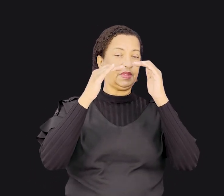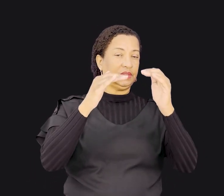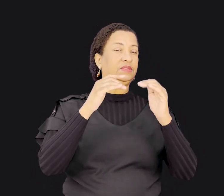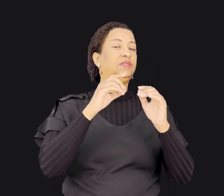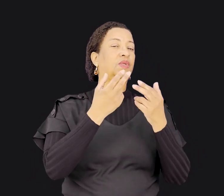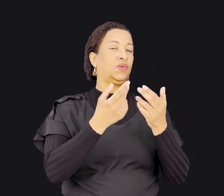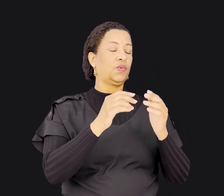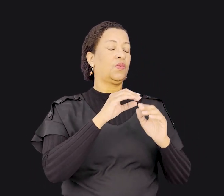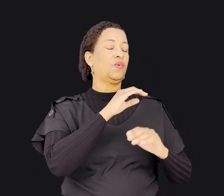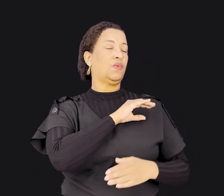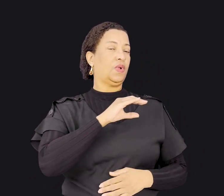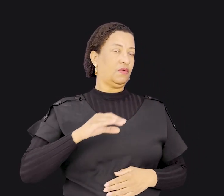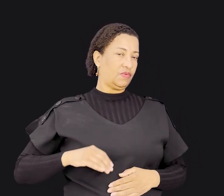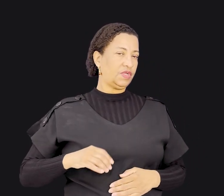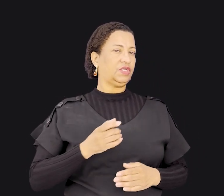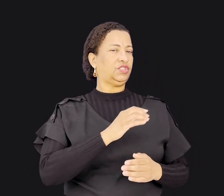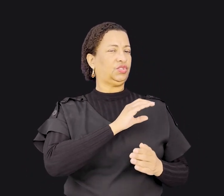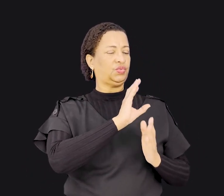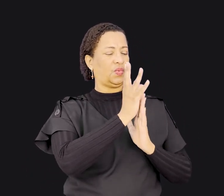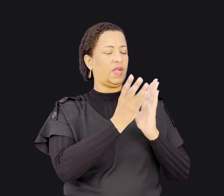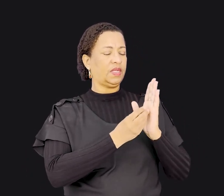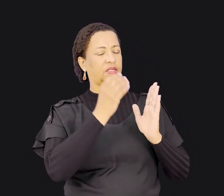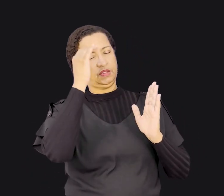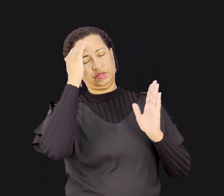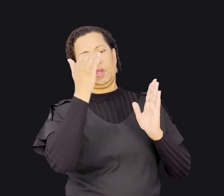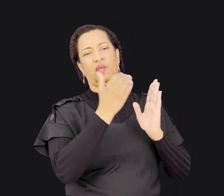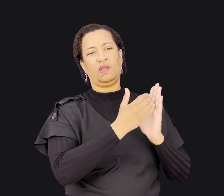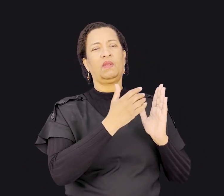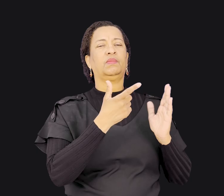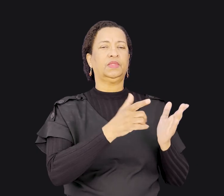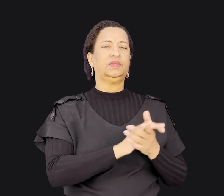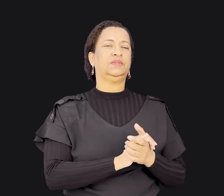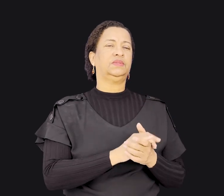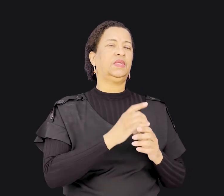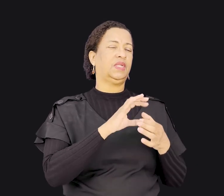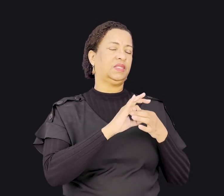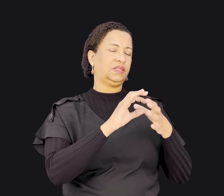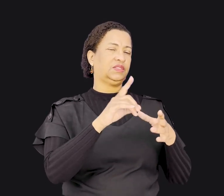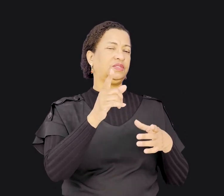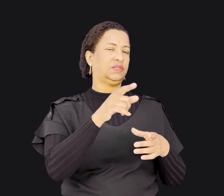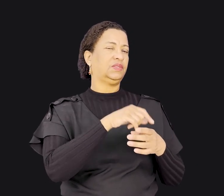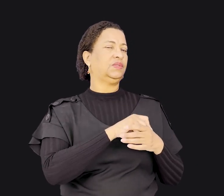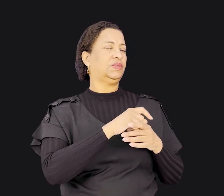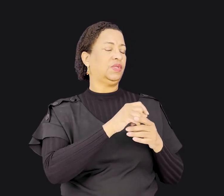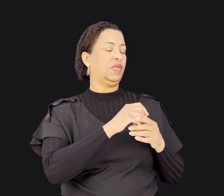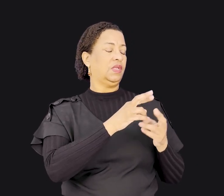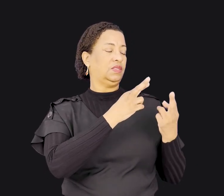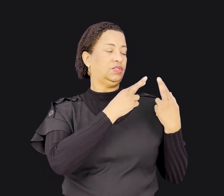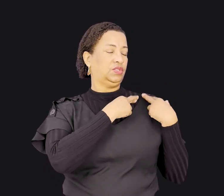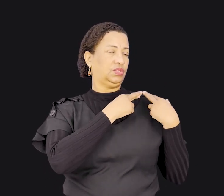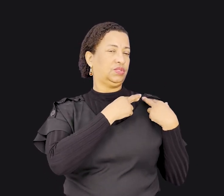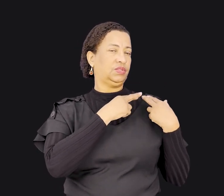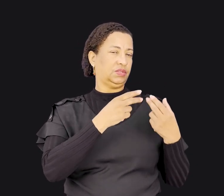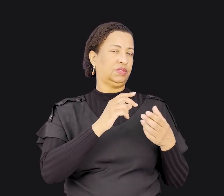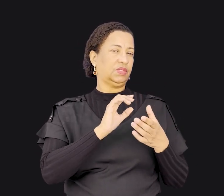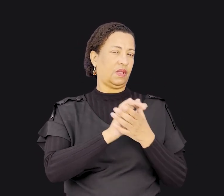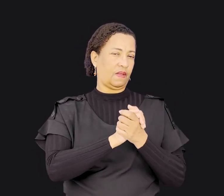tempo, ele está dizendo às mulheres que deixem que seus maridos sejam responsáveis por cada uma delas. Isso implica que não pode haver